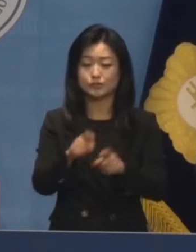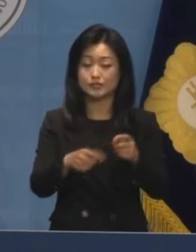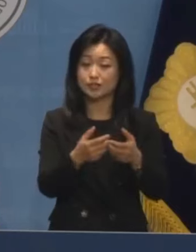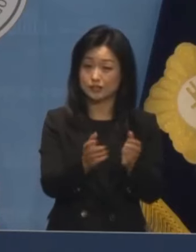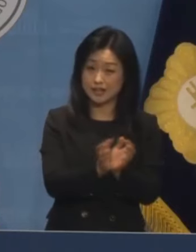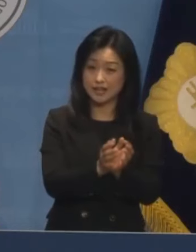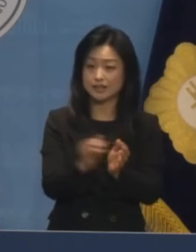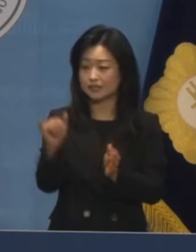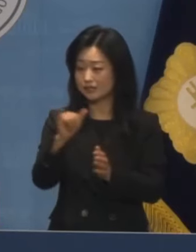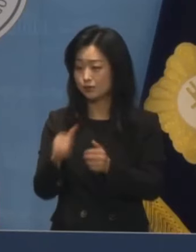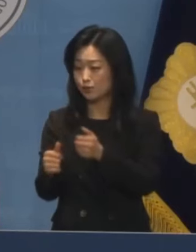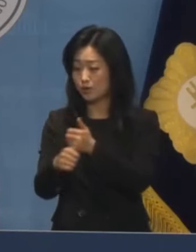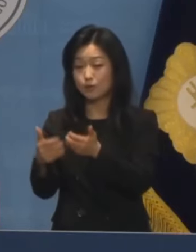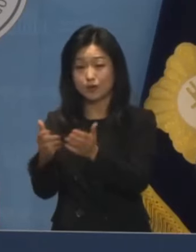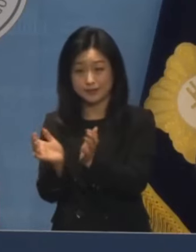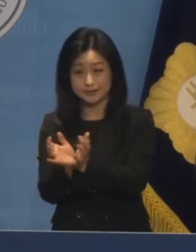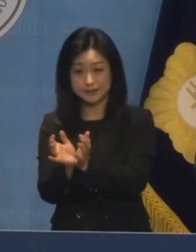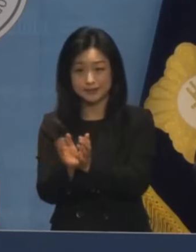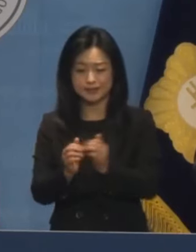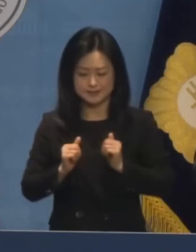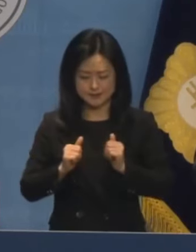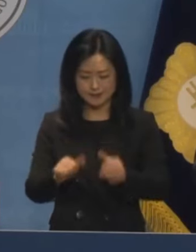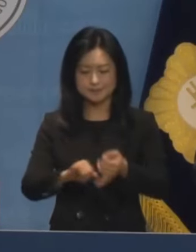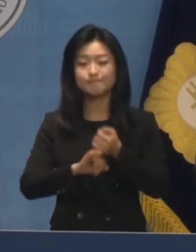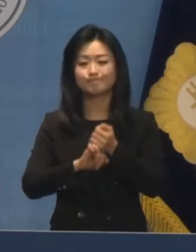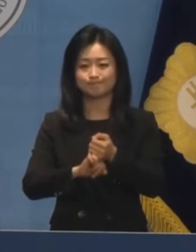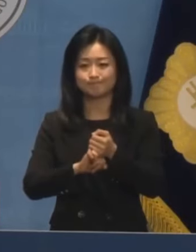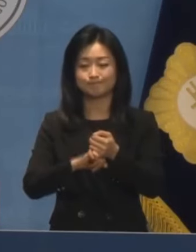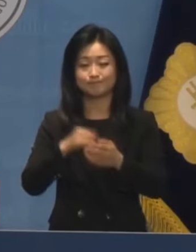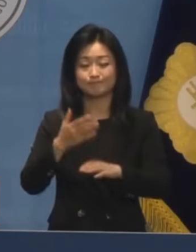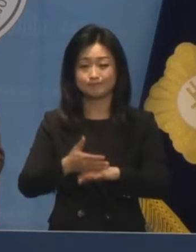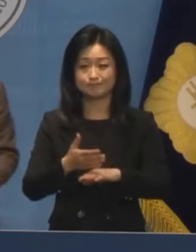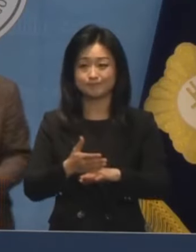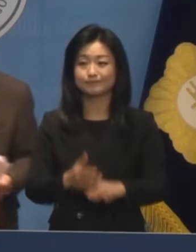을지로 위원회는 끝까지 최선을 다하겠습니다